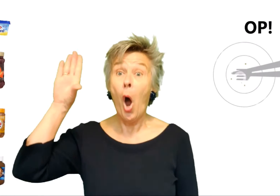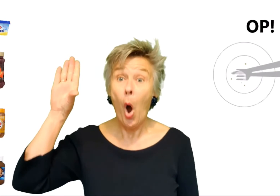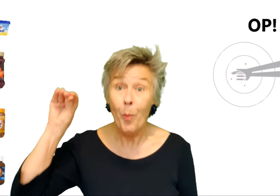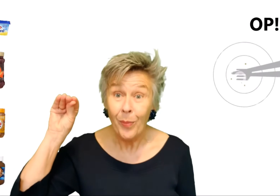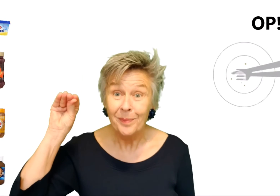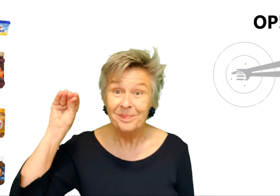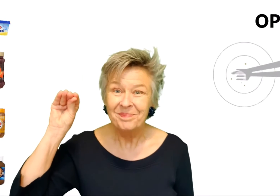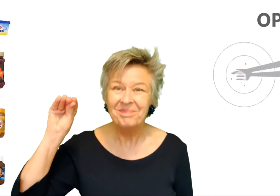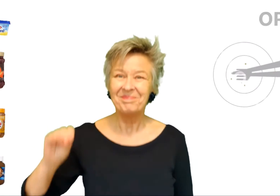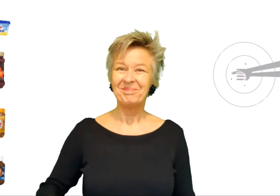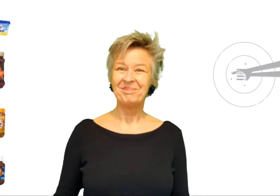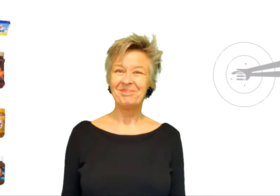Hop.